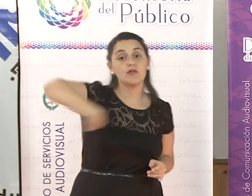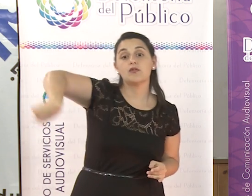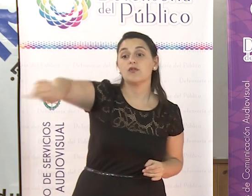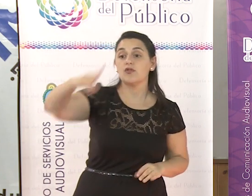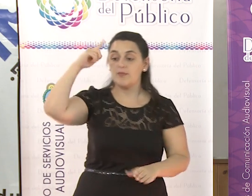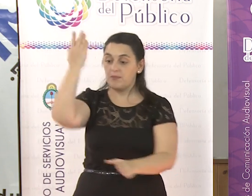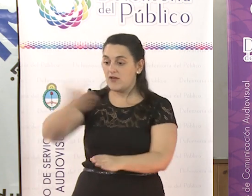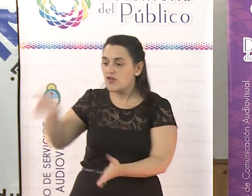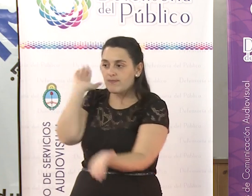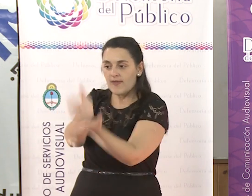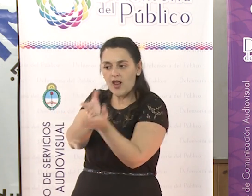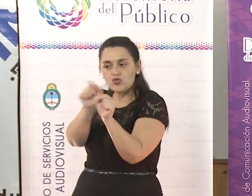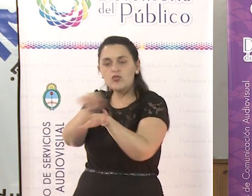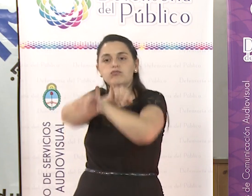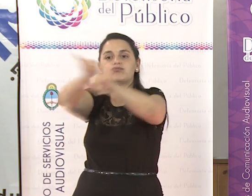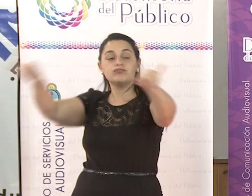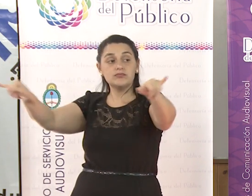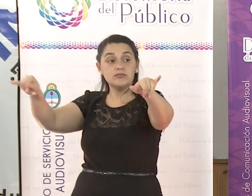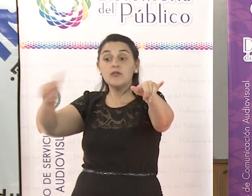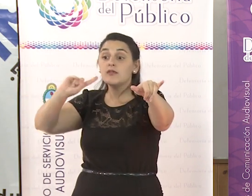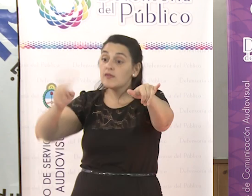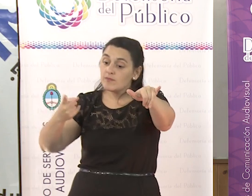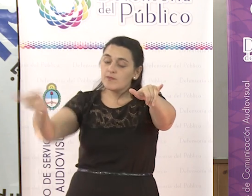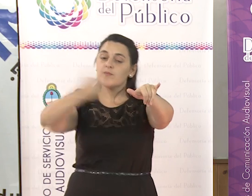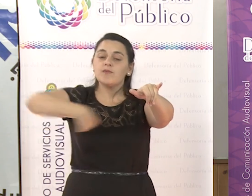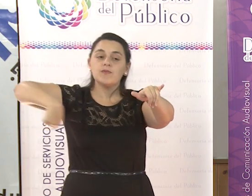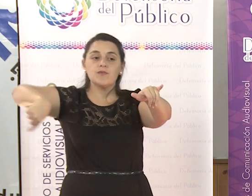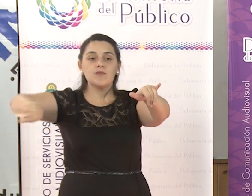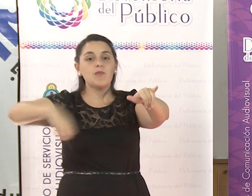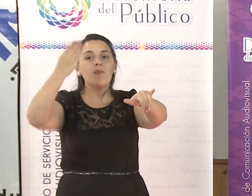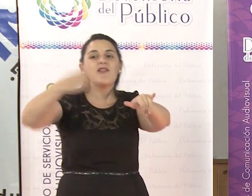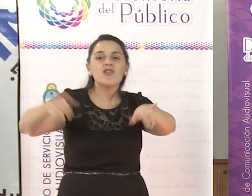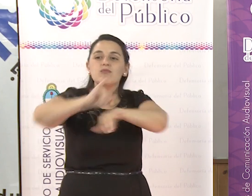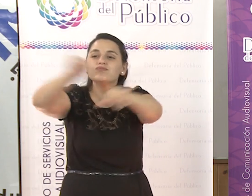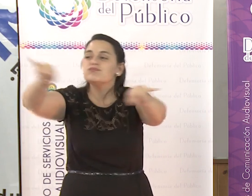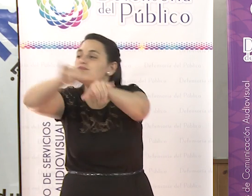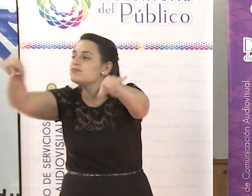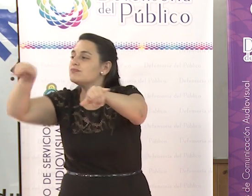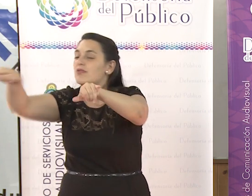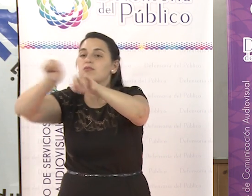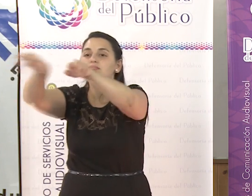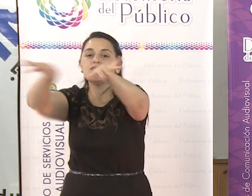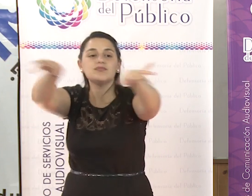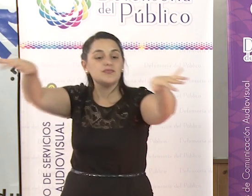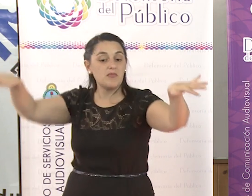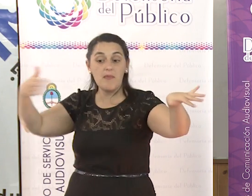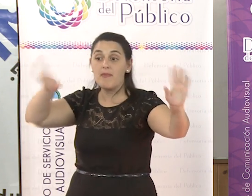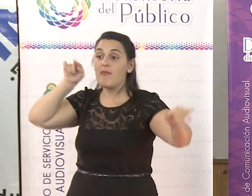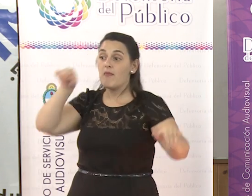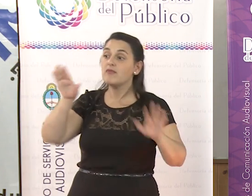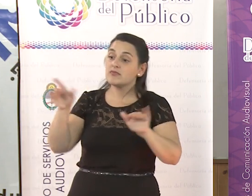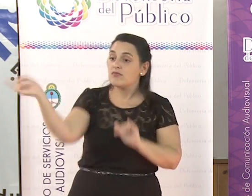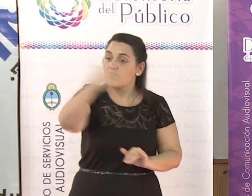derecho a los pueblos originarios y también multiplicar justamente muy comunicadores que se sumen más como comunicadores para justamente